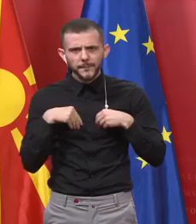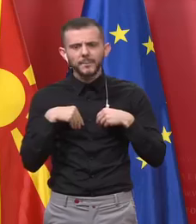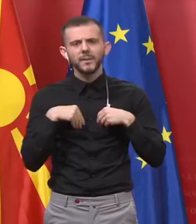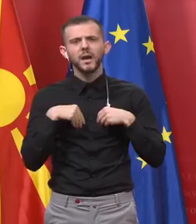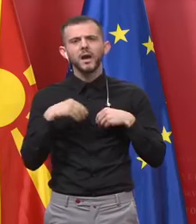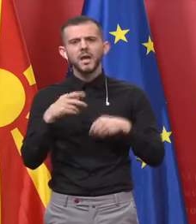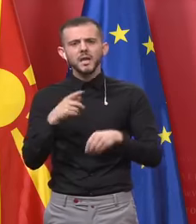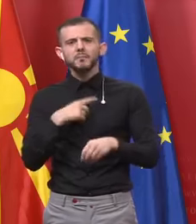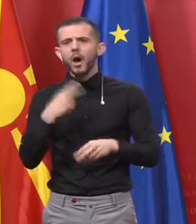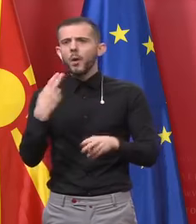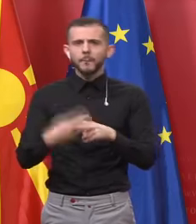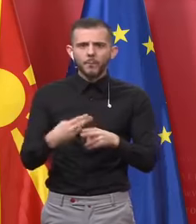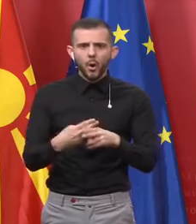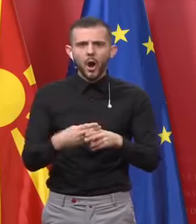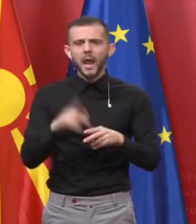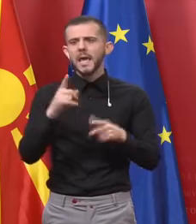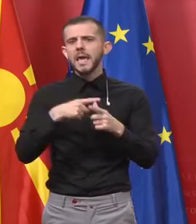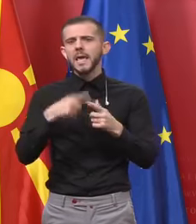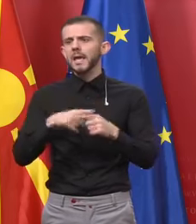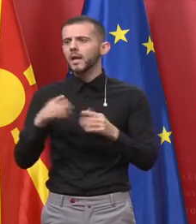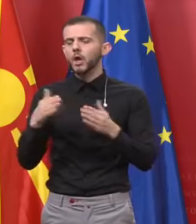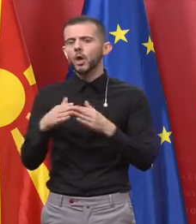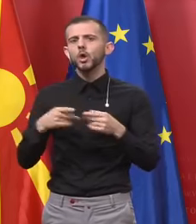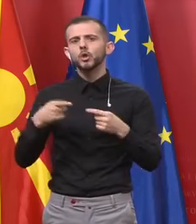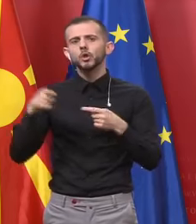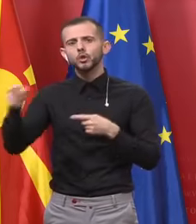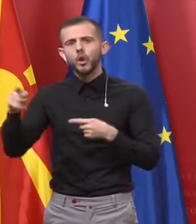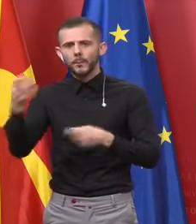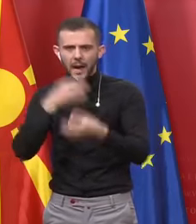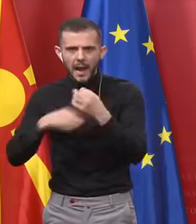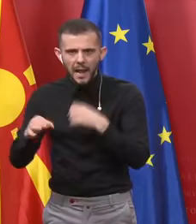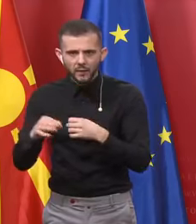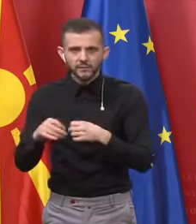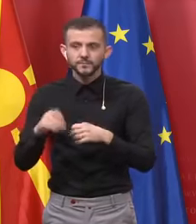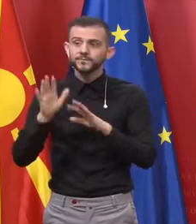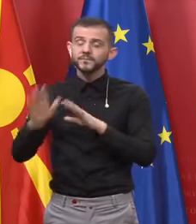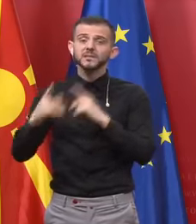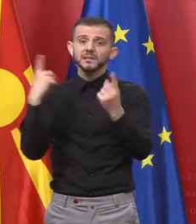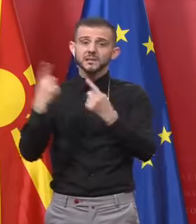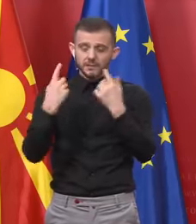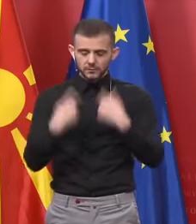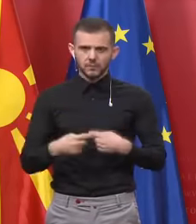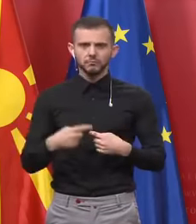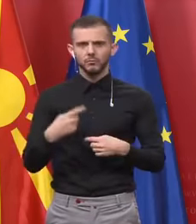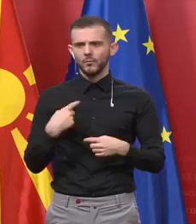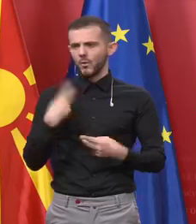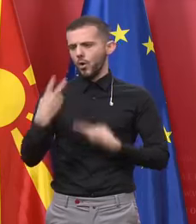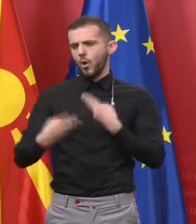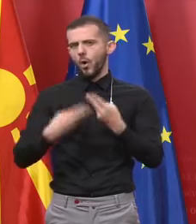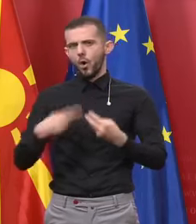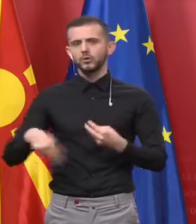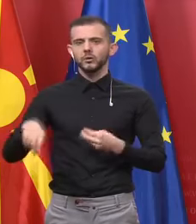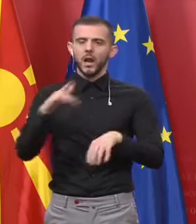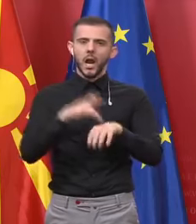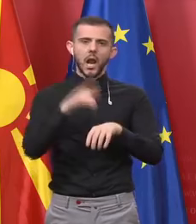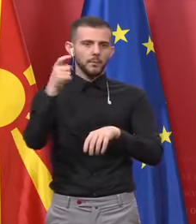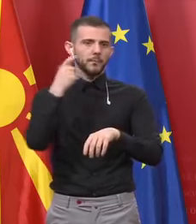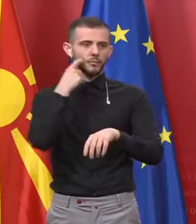во болница или од болница на домашно лекување, согласно на нивната клиничка слика, е под максимална контрола на